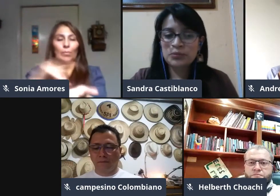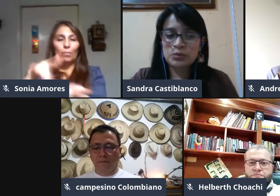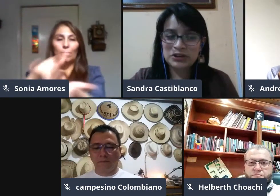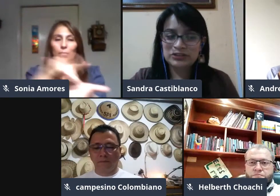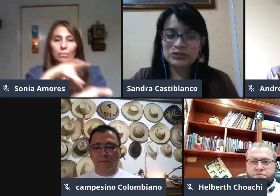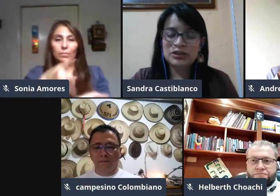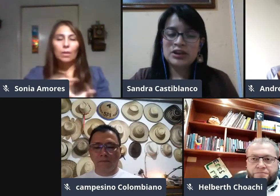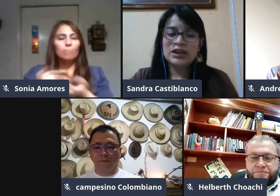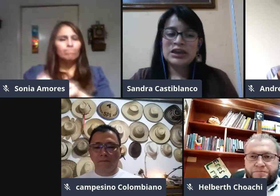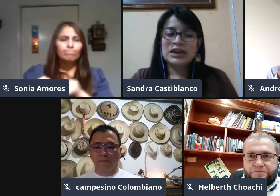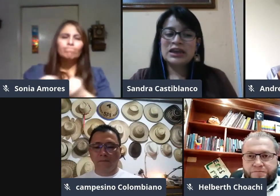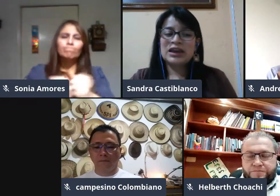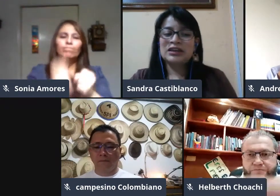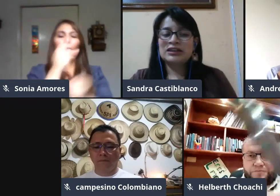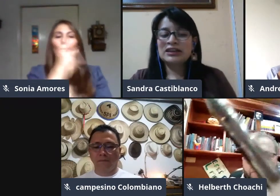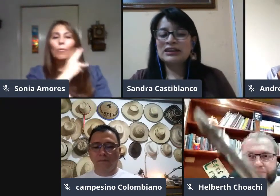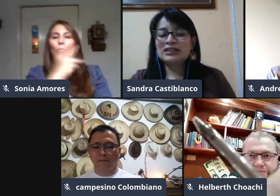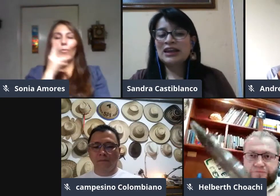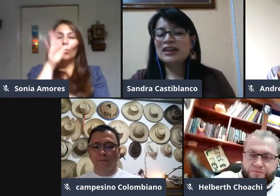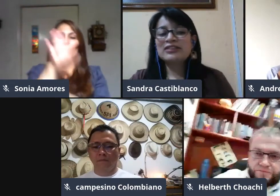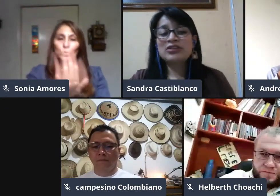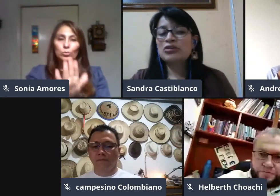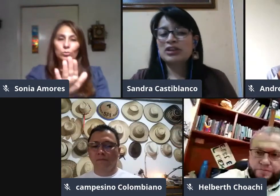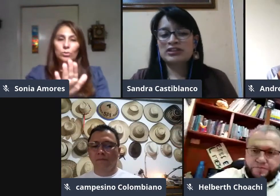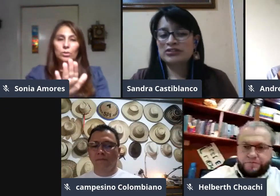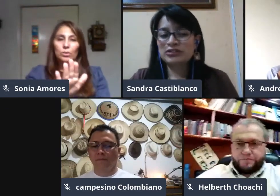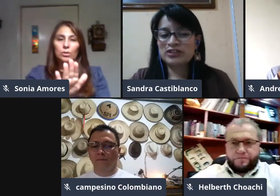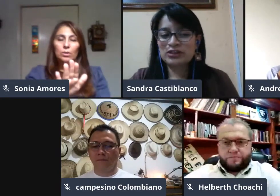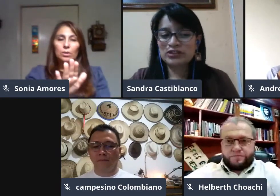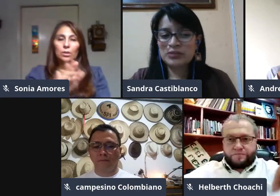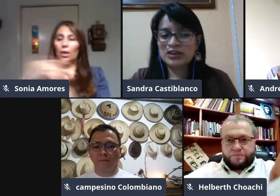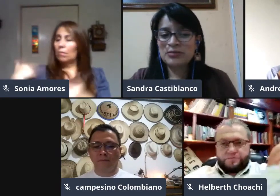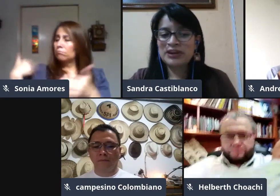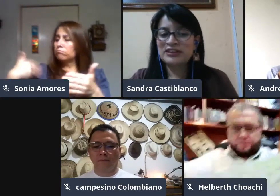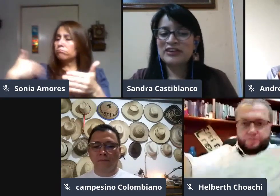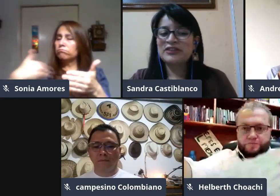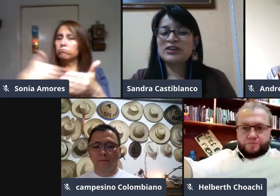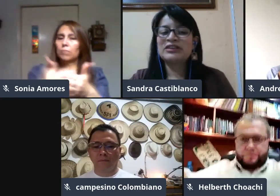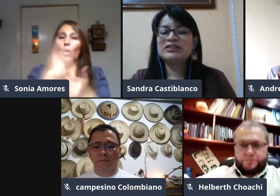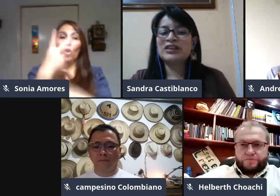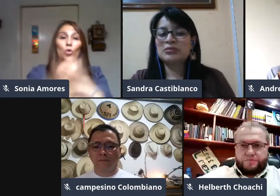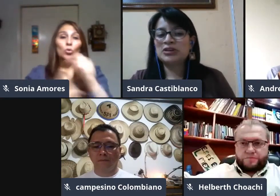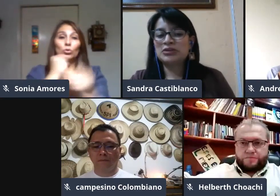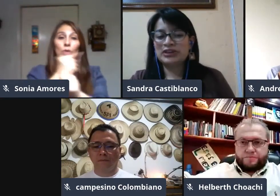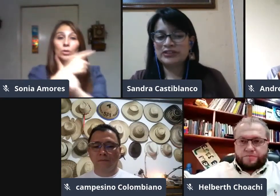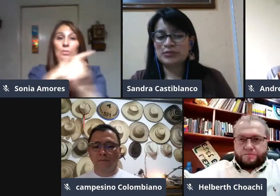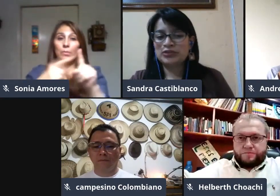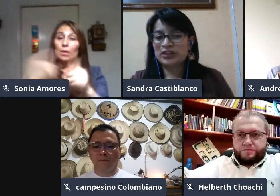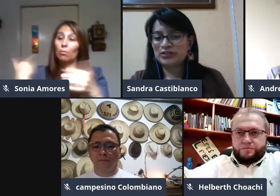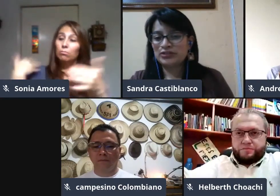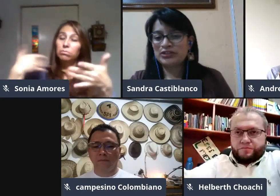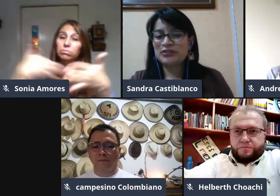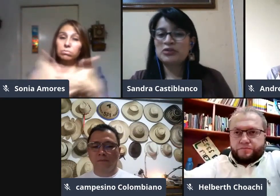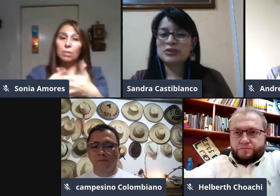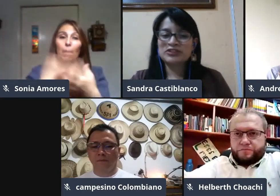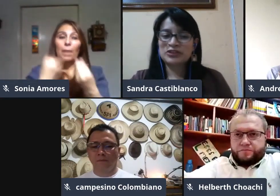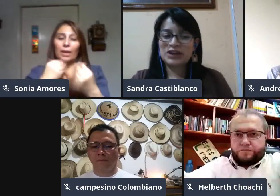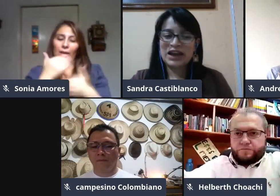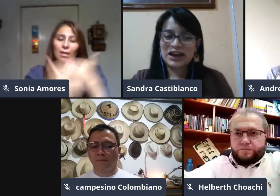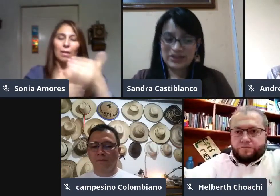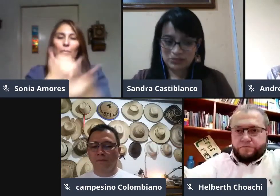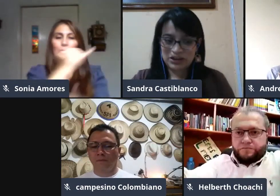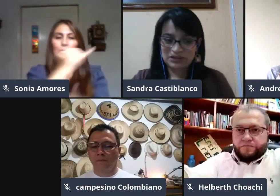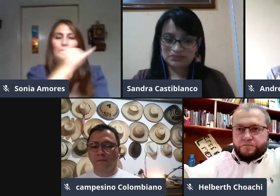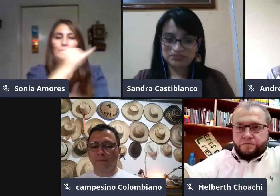el esfuerzo y compromiso que han ejercido durante estos 2 años y medio para llevar a feliz término este proceso de